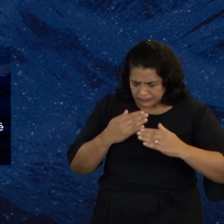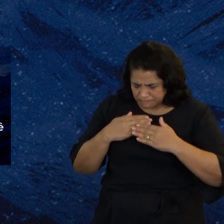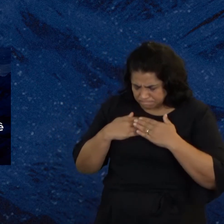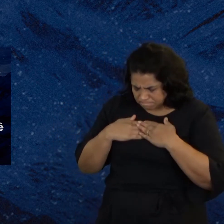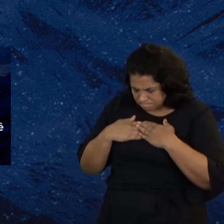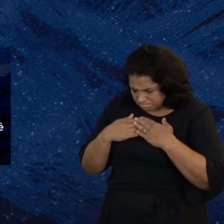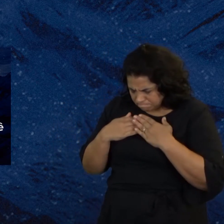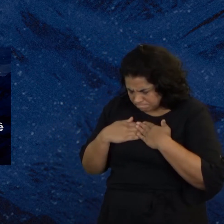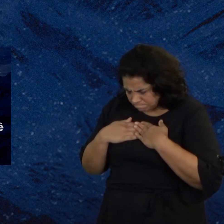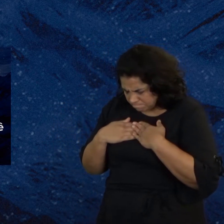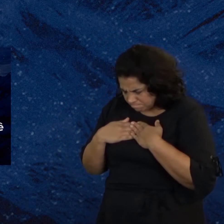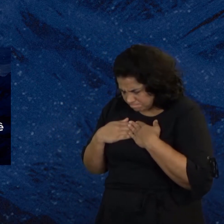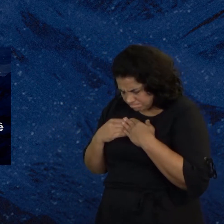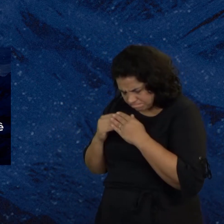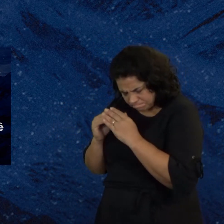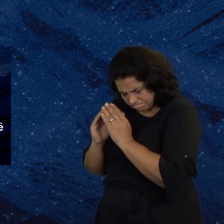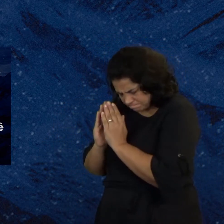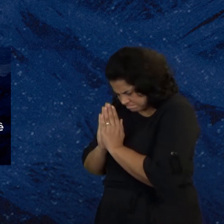céu,